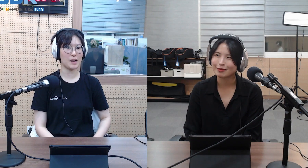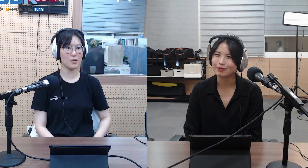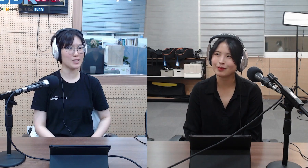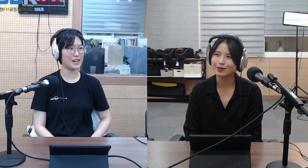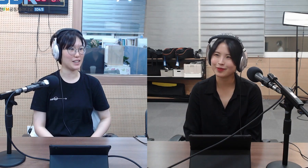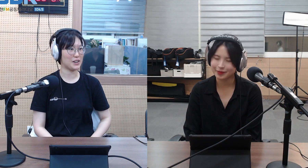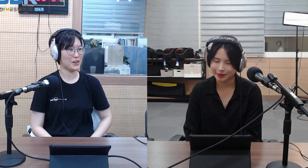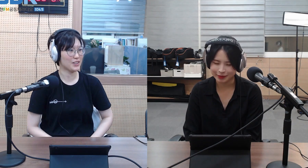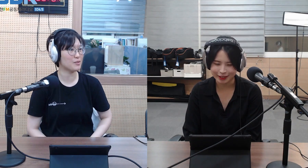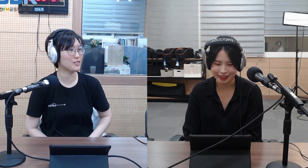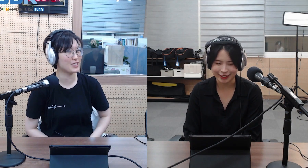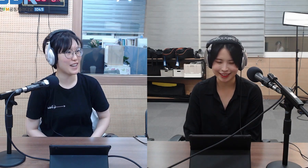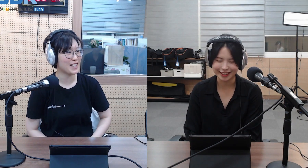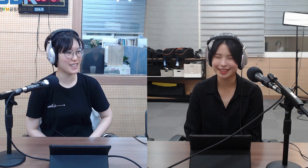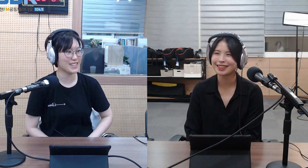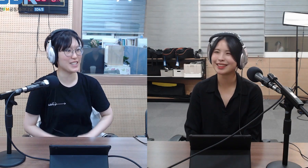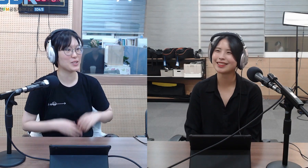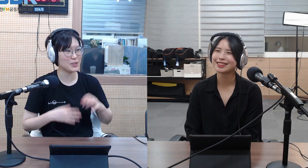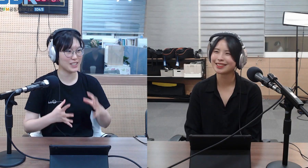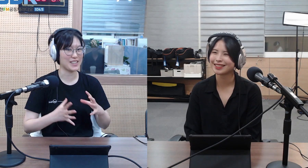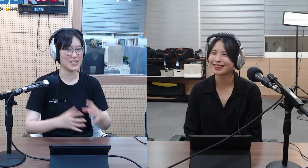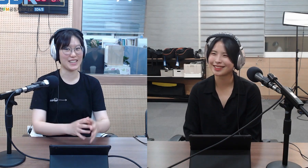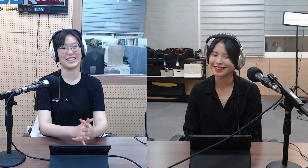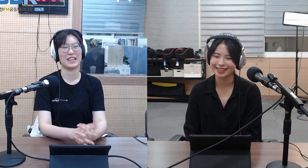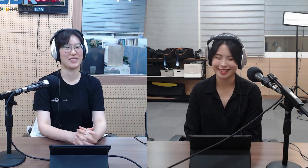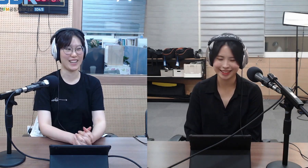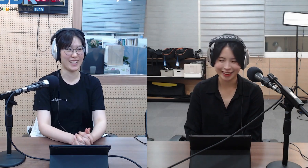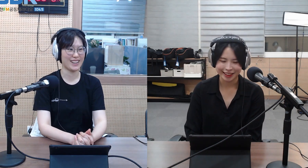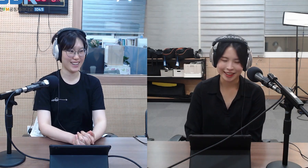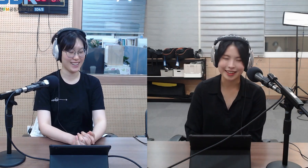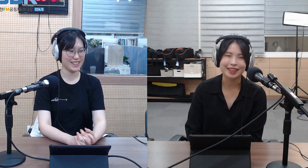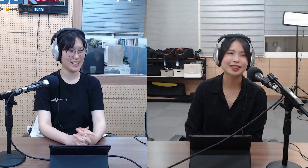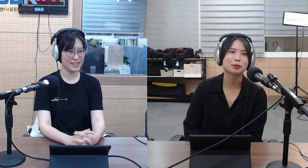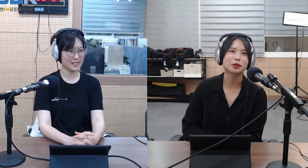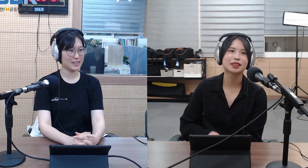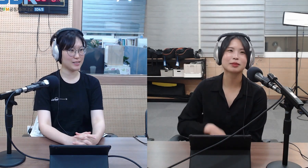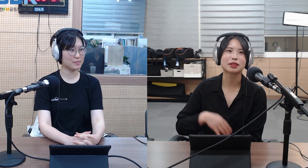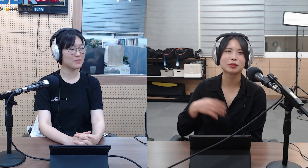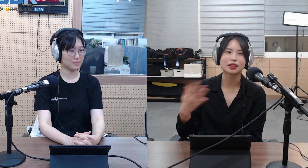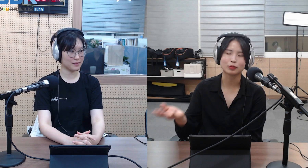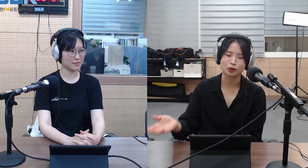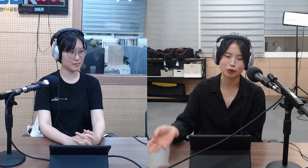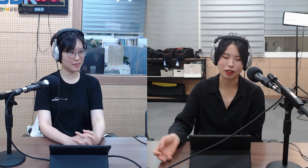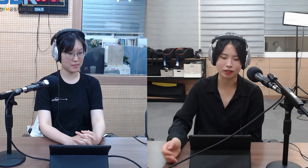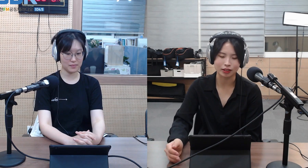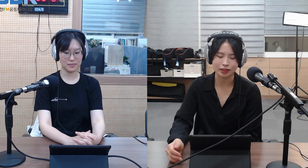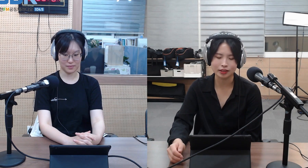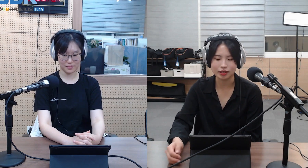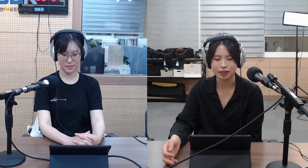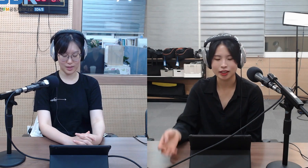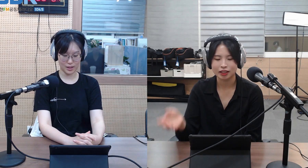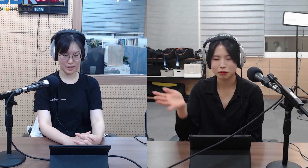까먹지 않아요. 너무 우리 항상 기초를 다져왔기 때문에. 네, 항상 복습이 이만큼 중요한 거라서 네.